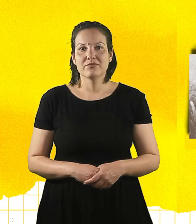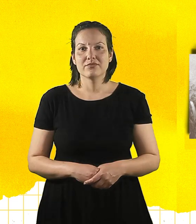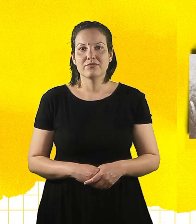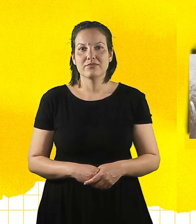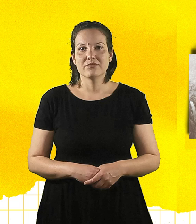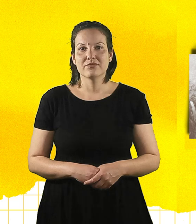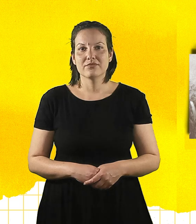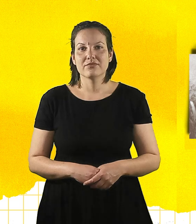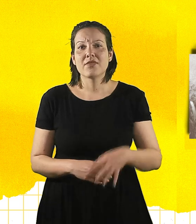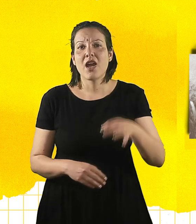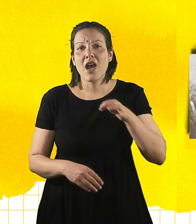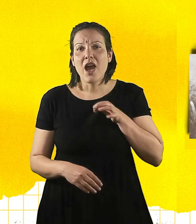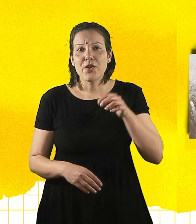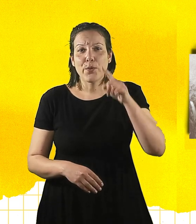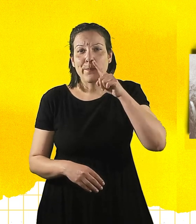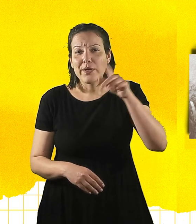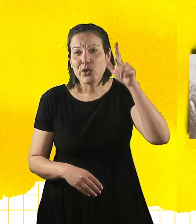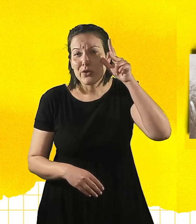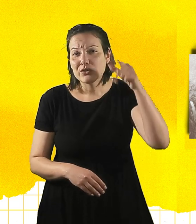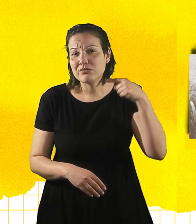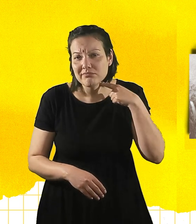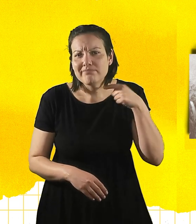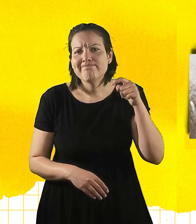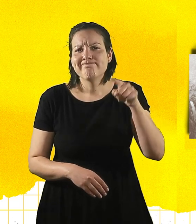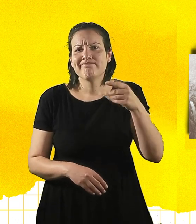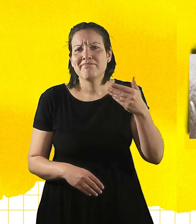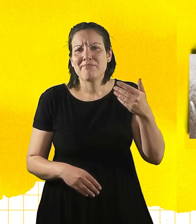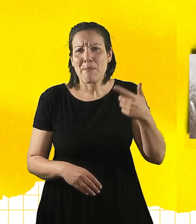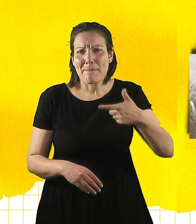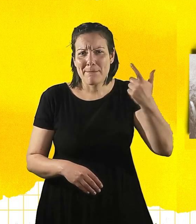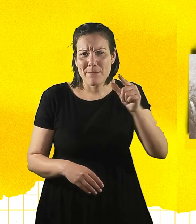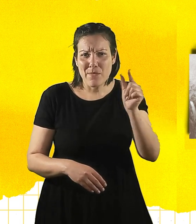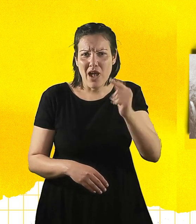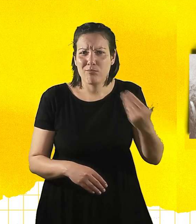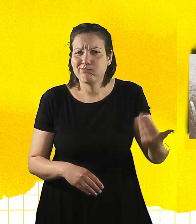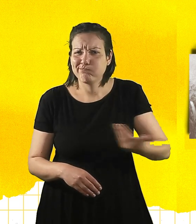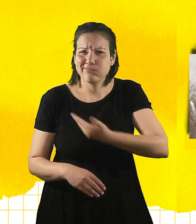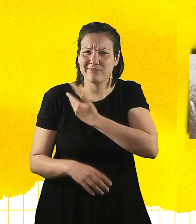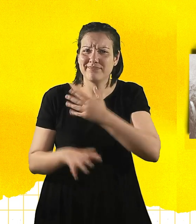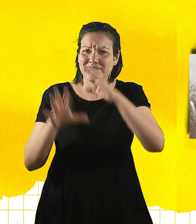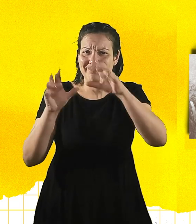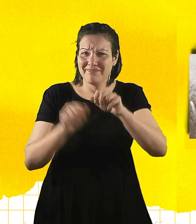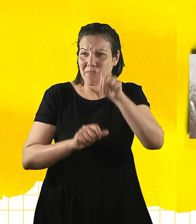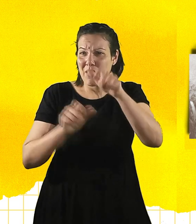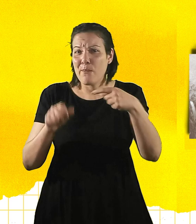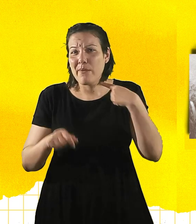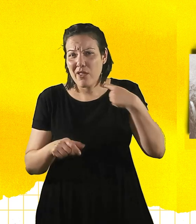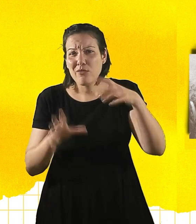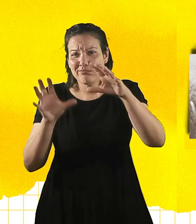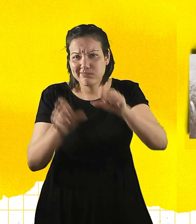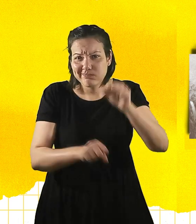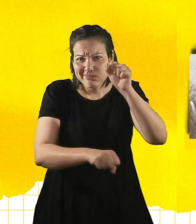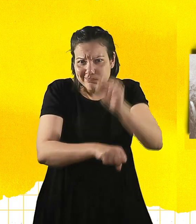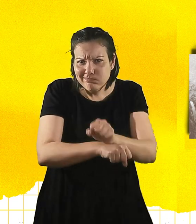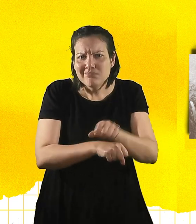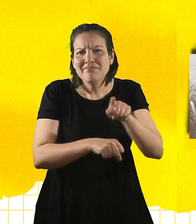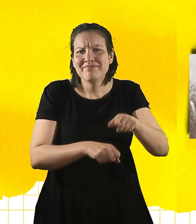En 1813 fue herida de bala y tomada prisionera por los españoles, quienes la sometieron a